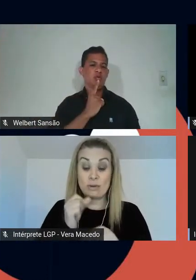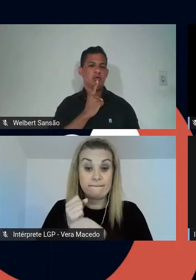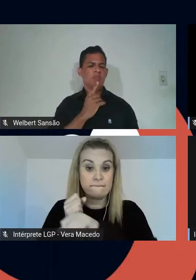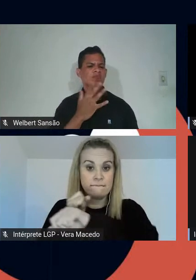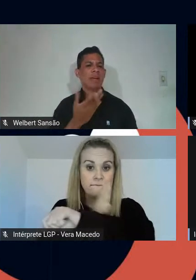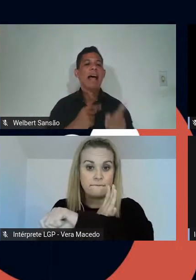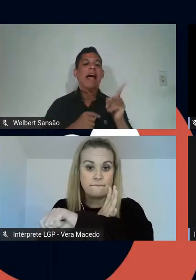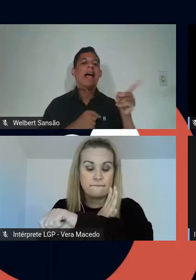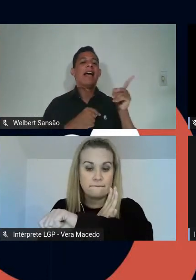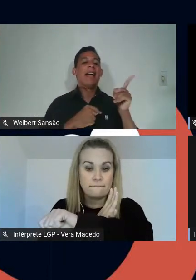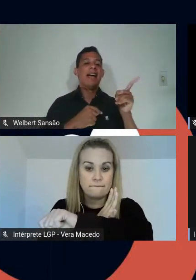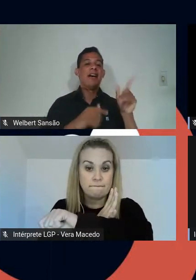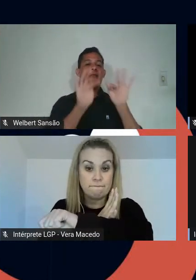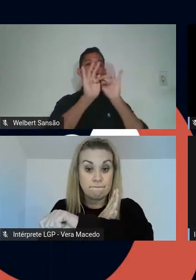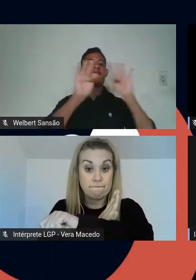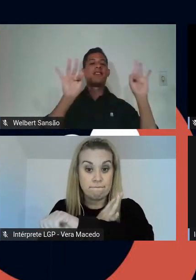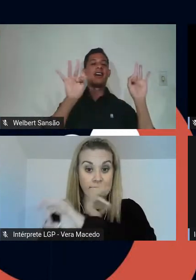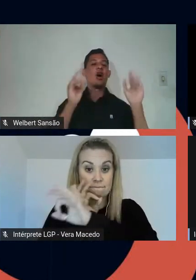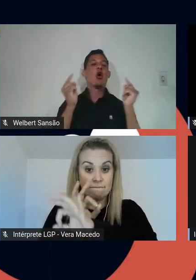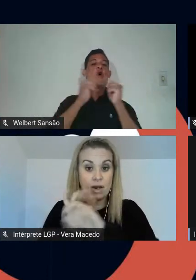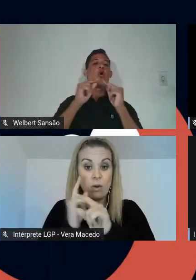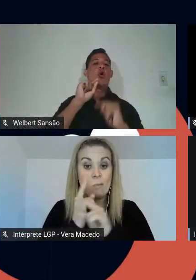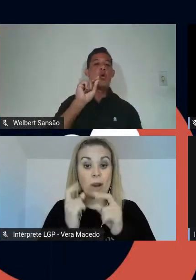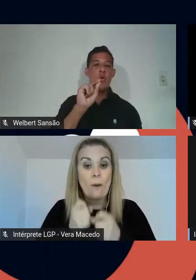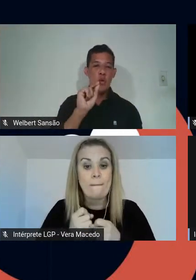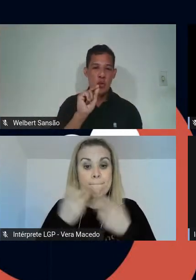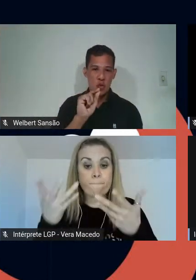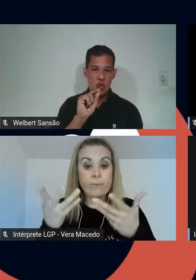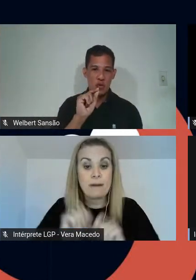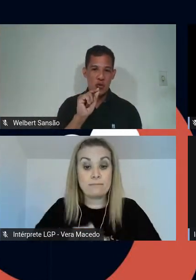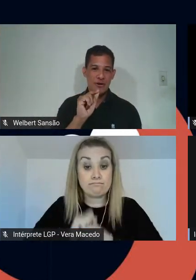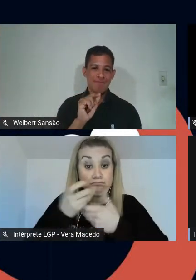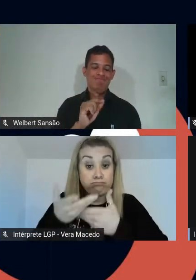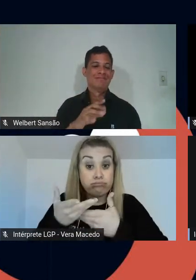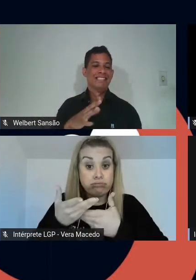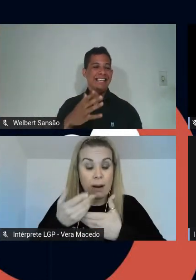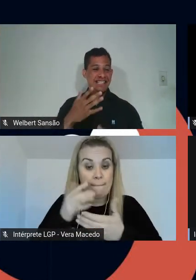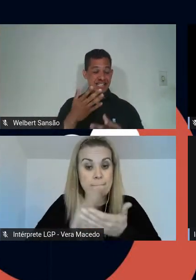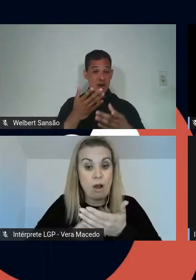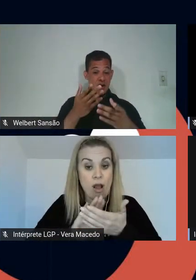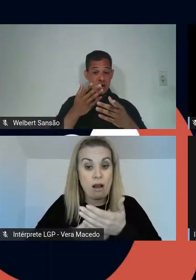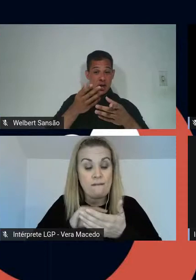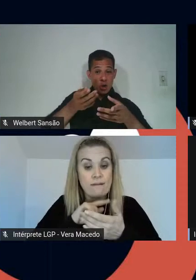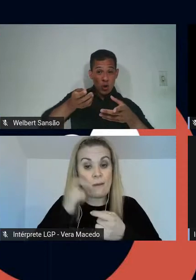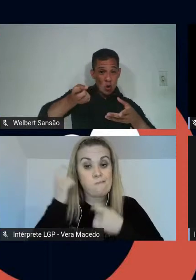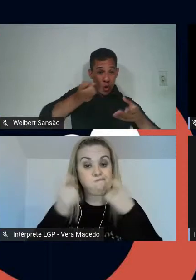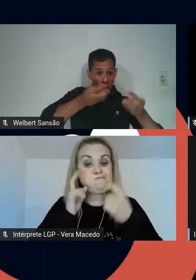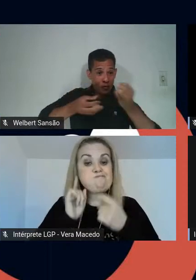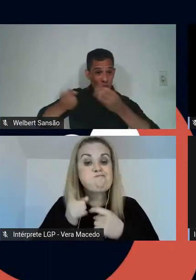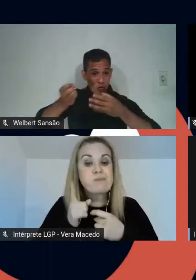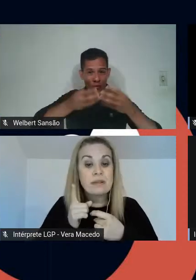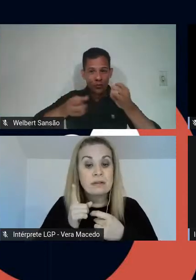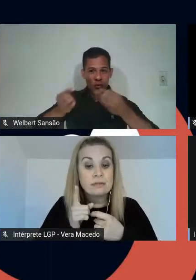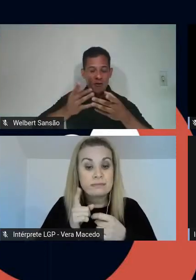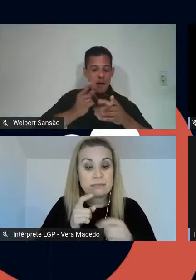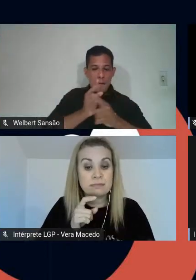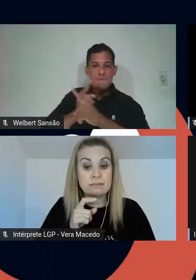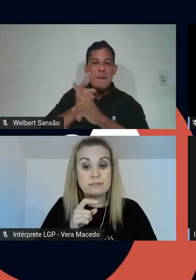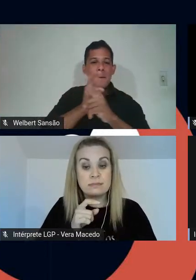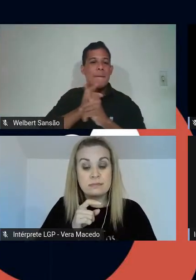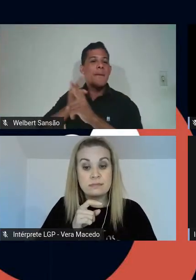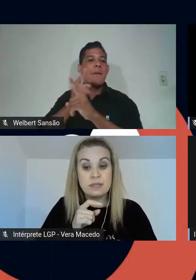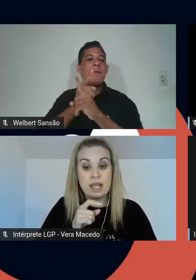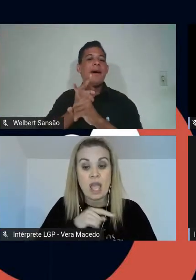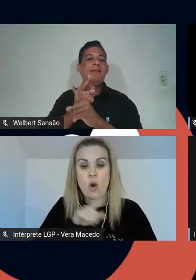nela. E essa frase, ela externa um pouco o sentimento eh eh que tivemos